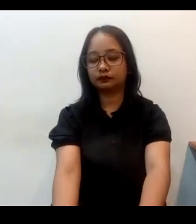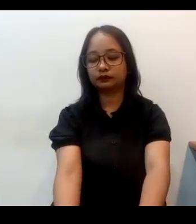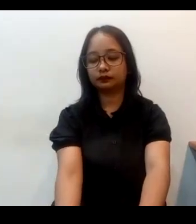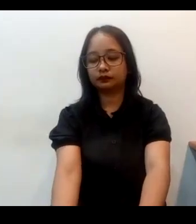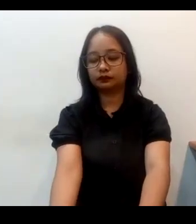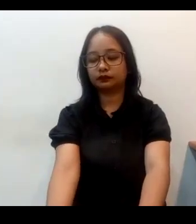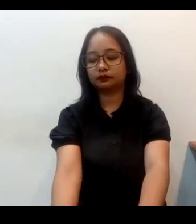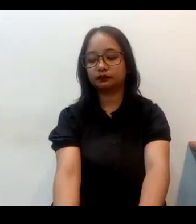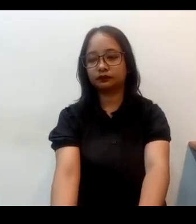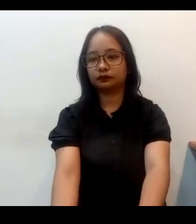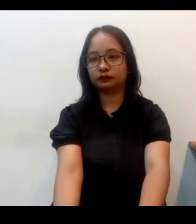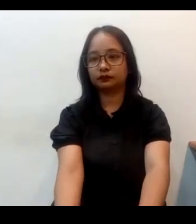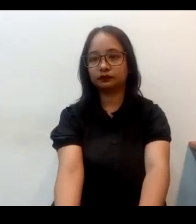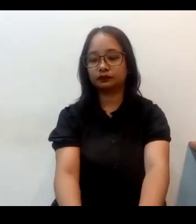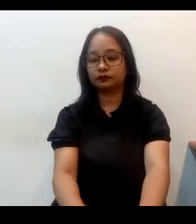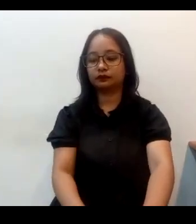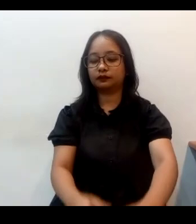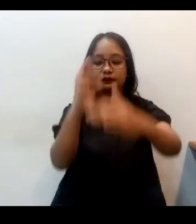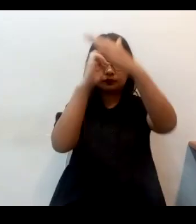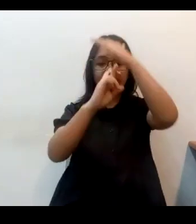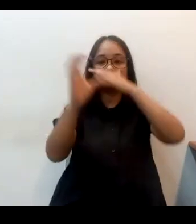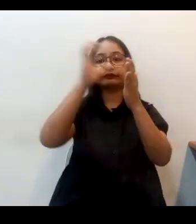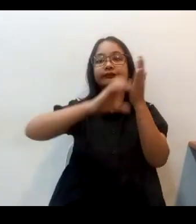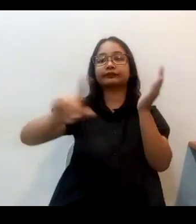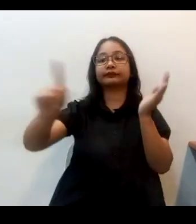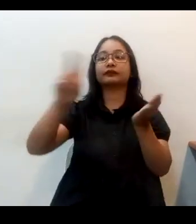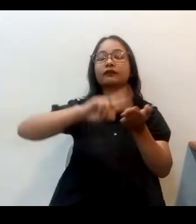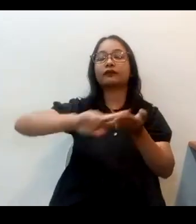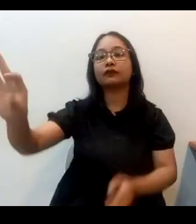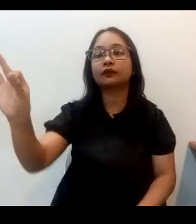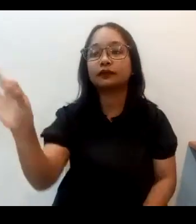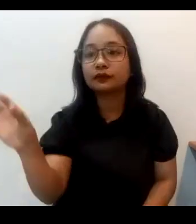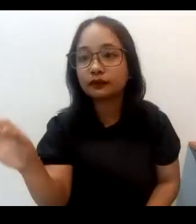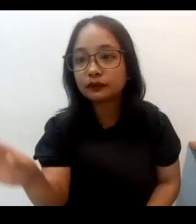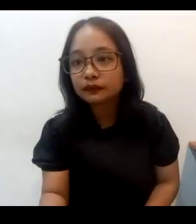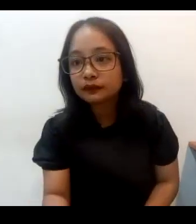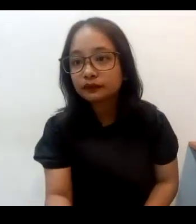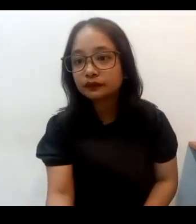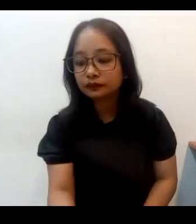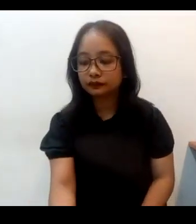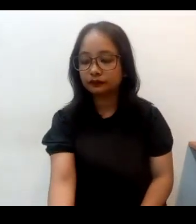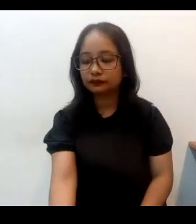Revelation chapter 1 verse 19. Sa talatang 19 po.